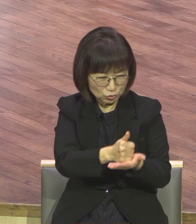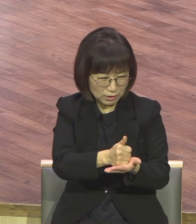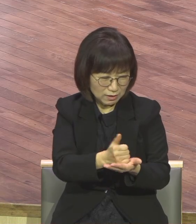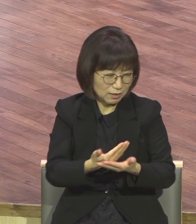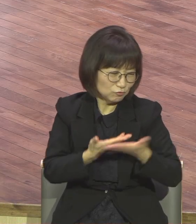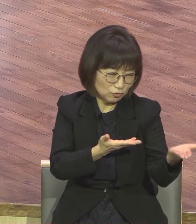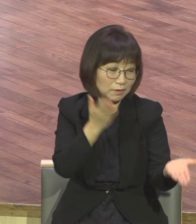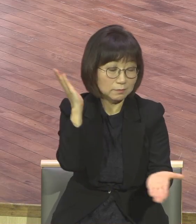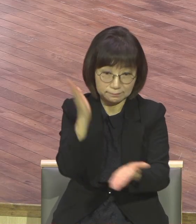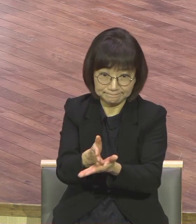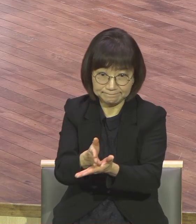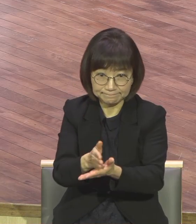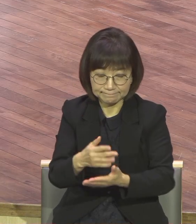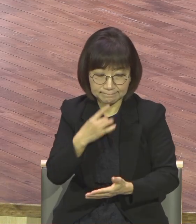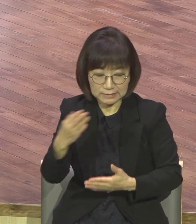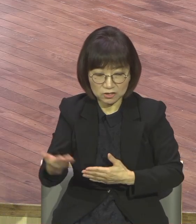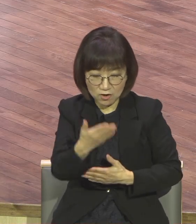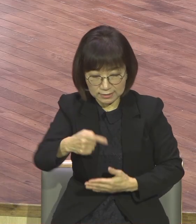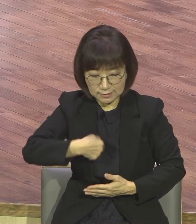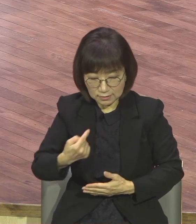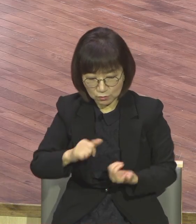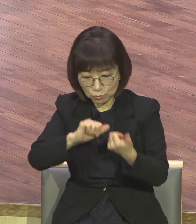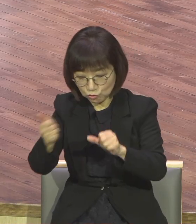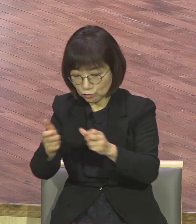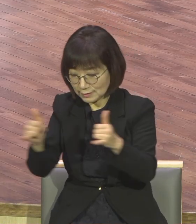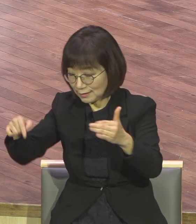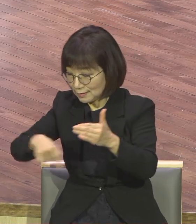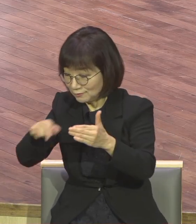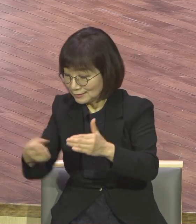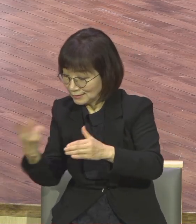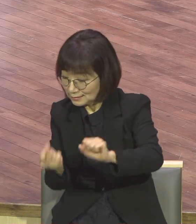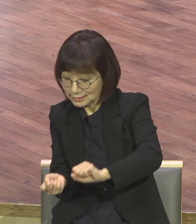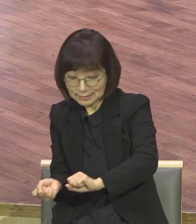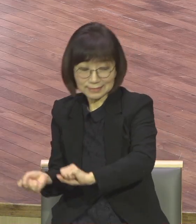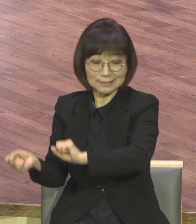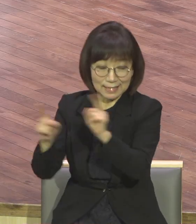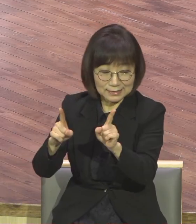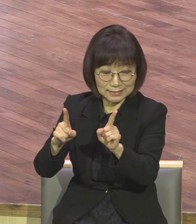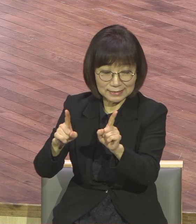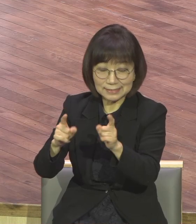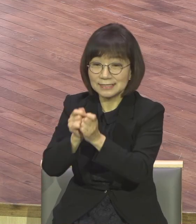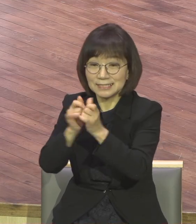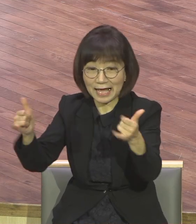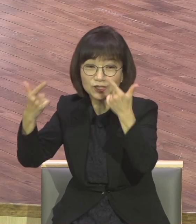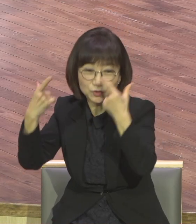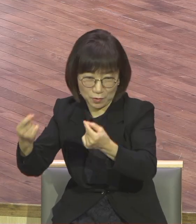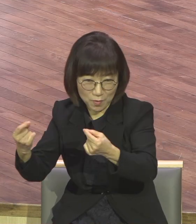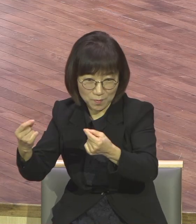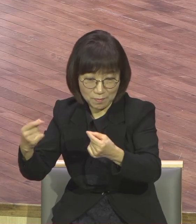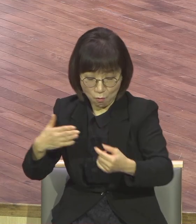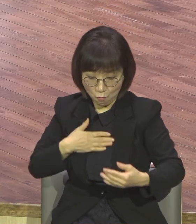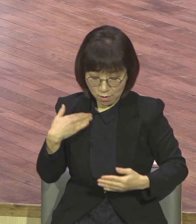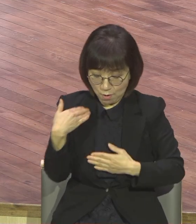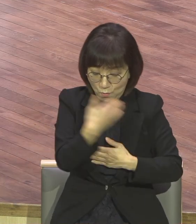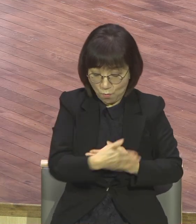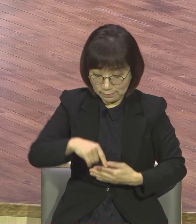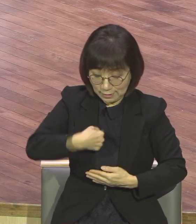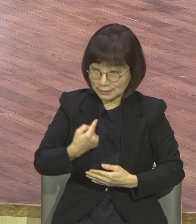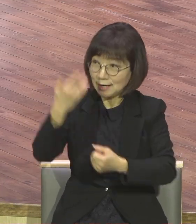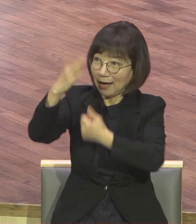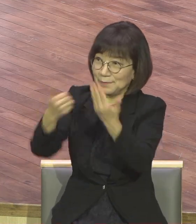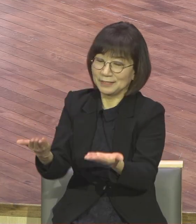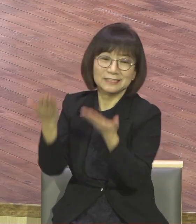내주지 말고 오직 너희 자신을 죽은 자 가운데서 다시 살아난 자 같이 하나님께 드리며